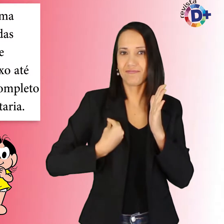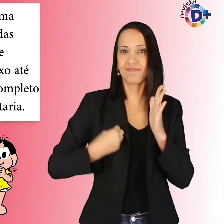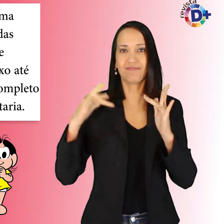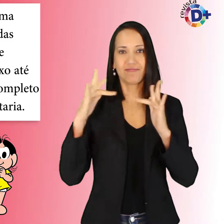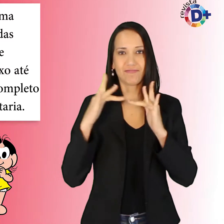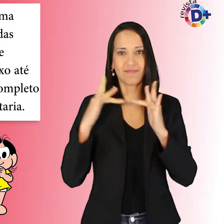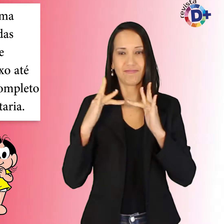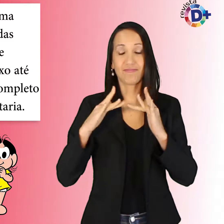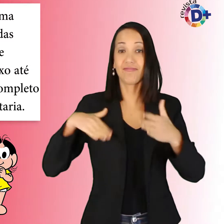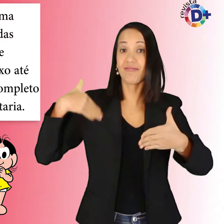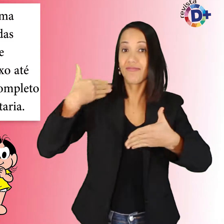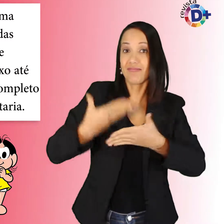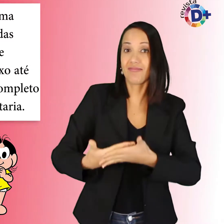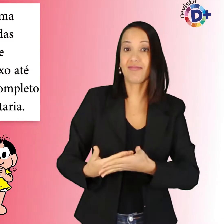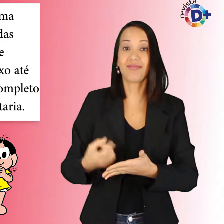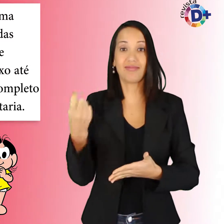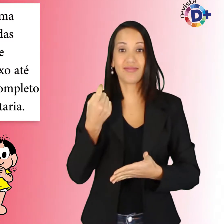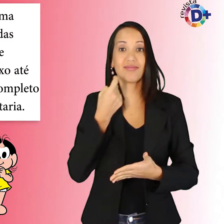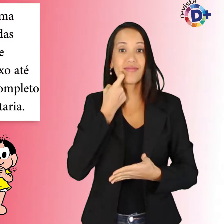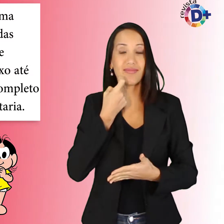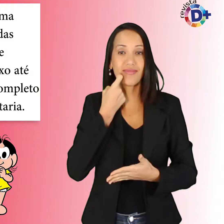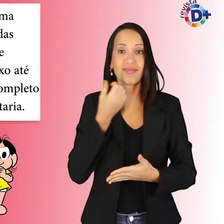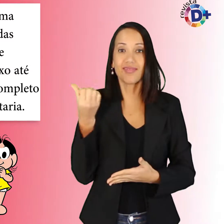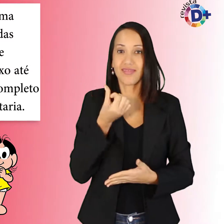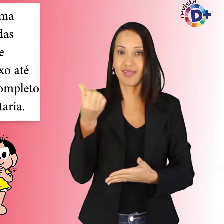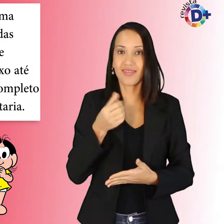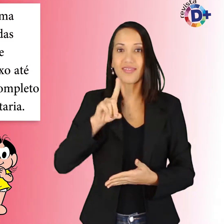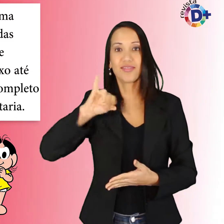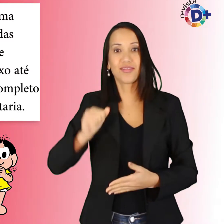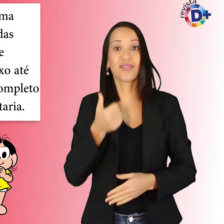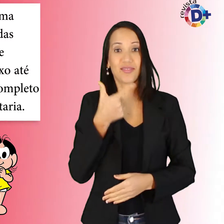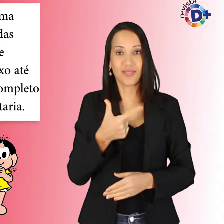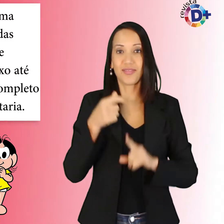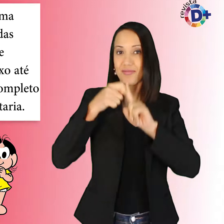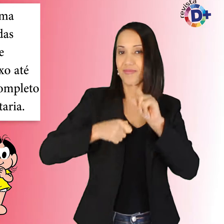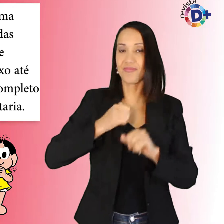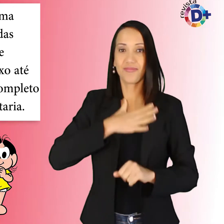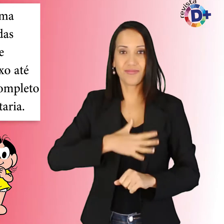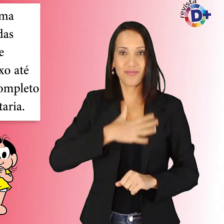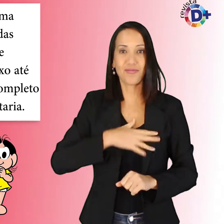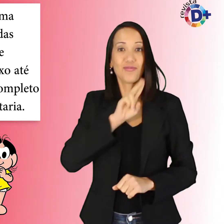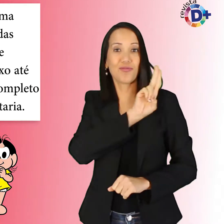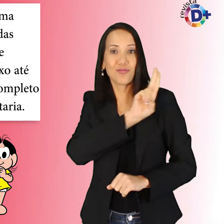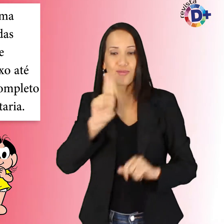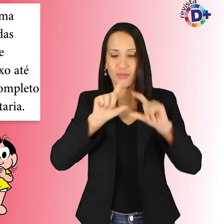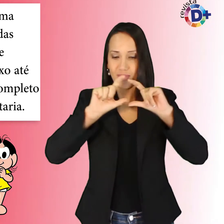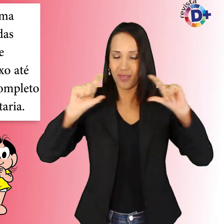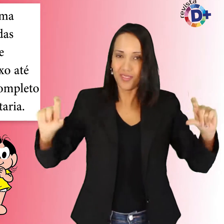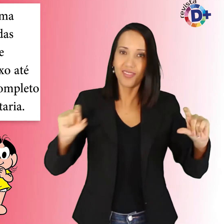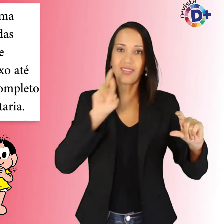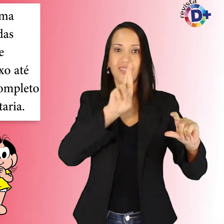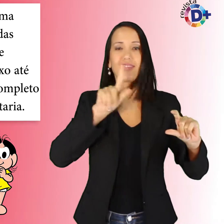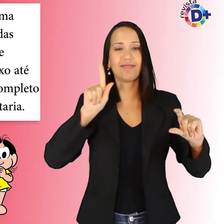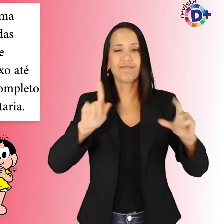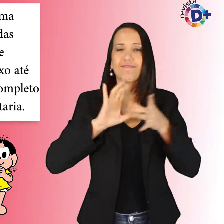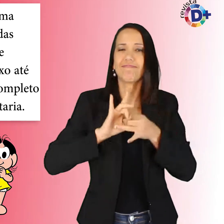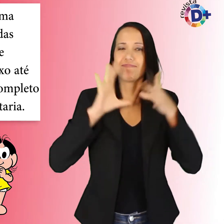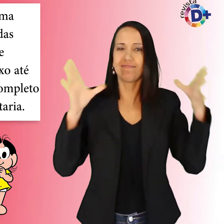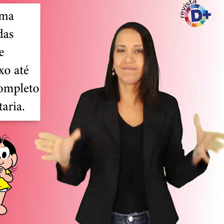até sexta-feira dia 12 de agosto com o nome completo e rg para a liberação na